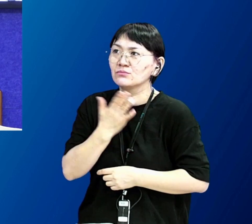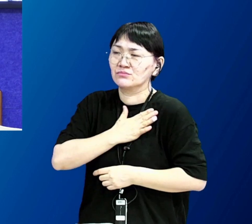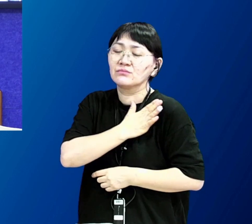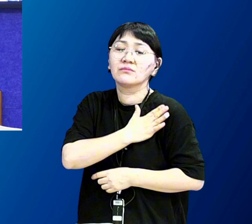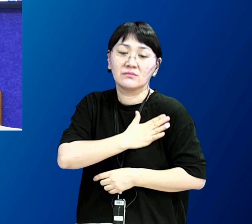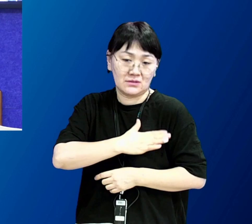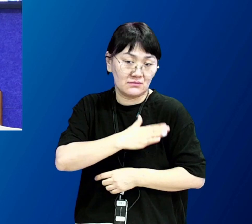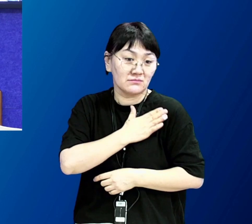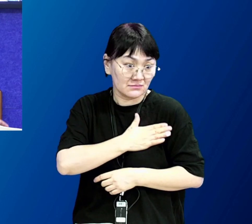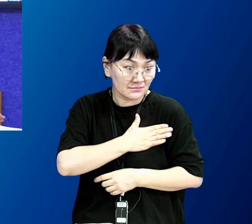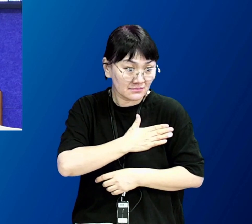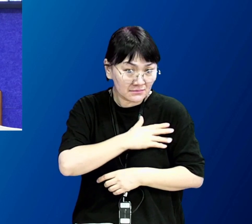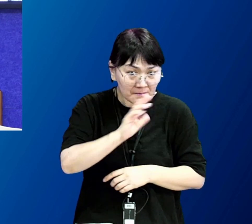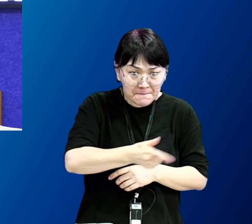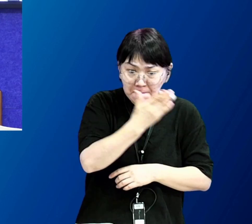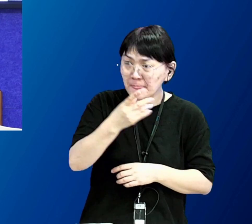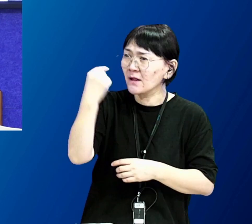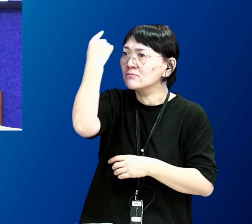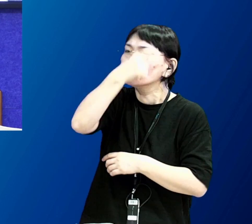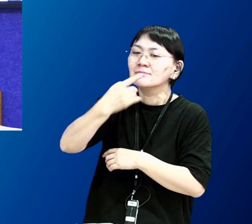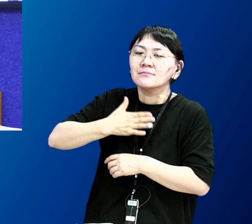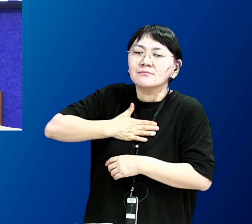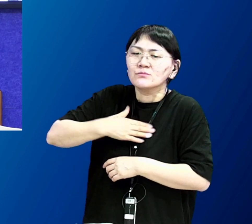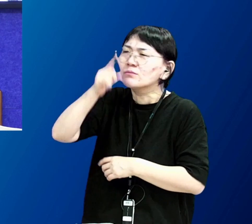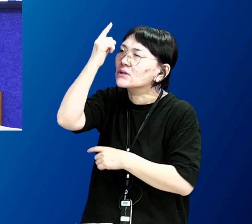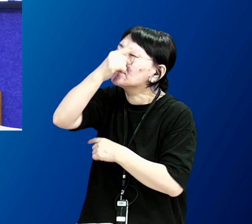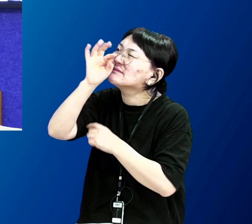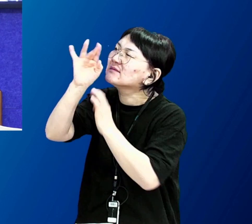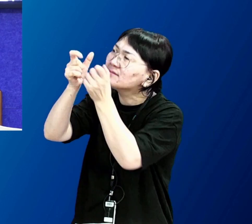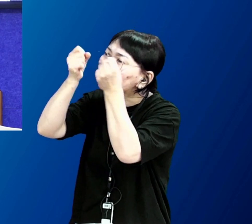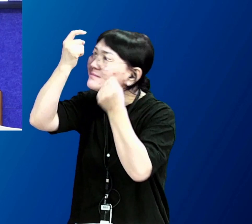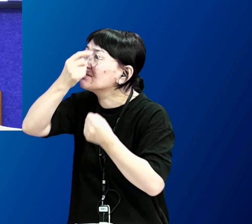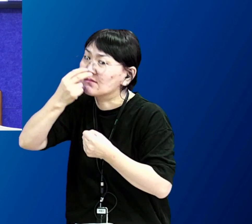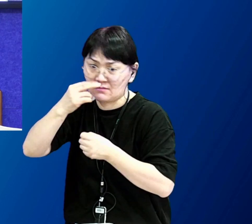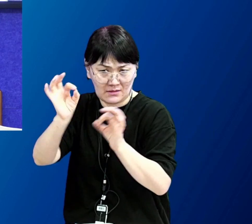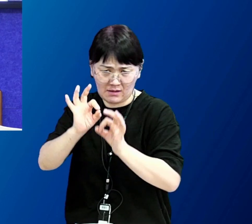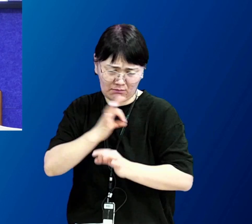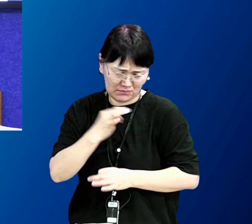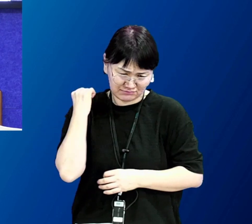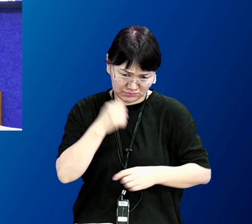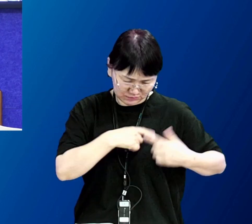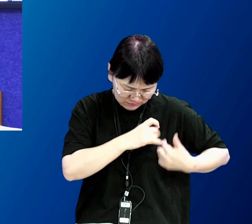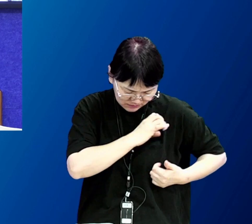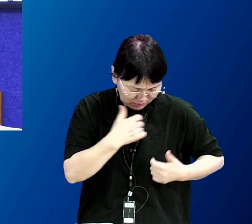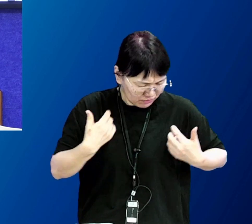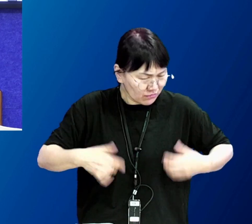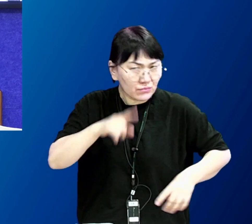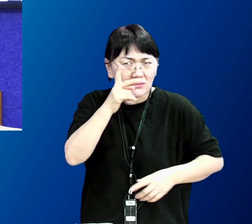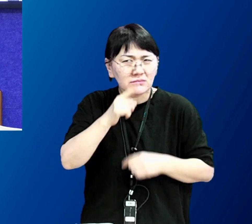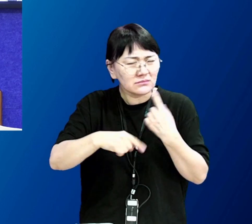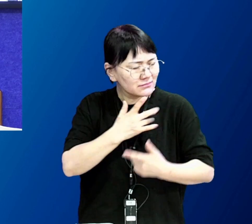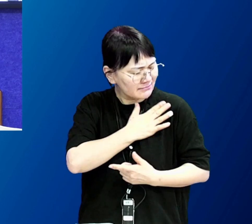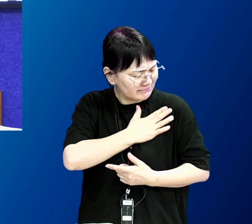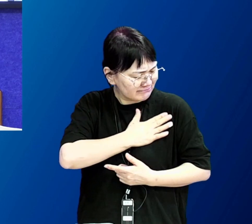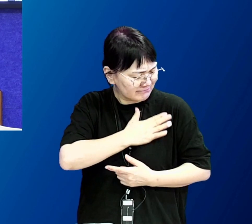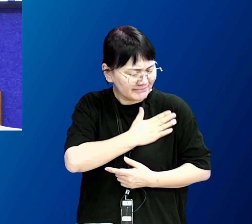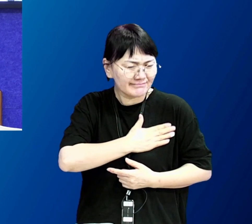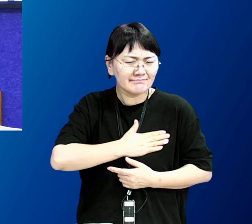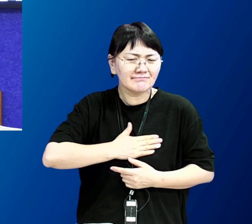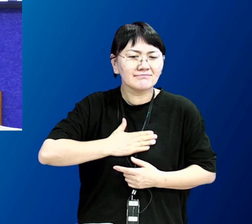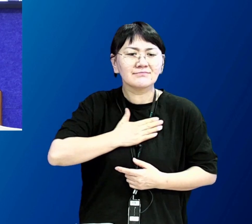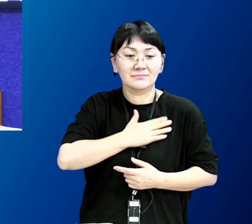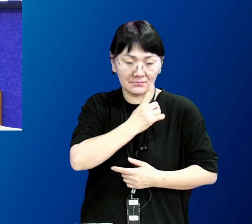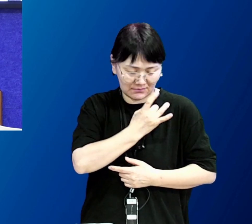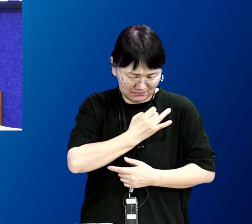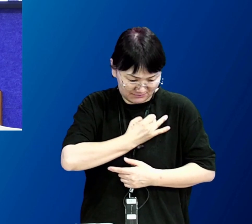хайрладаг. Бид түүнийг хараагүй ч үгээр илэрхийлэх нь аргагүй ихэр ихэд баярлан юу гинэ?